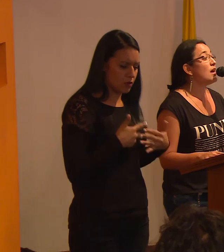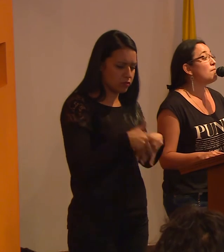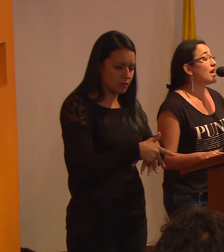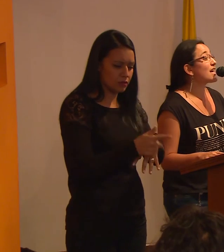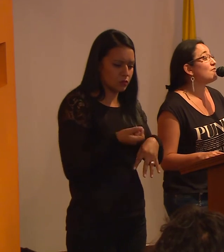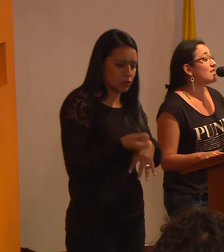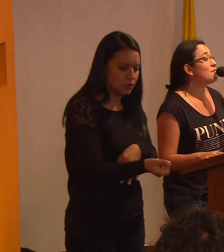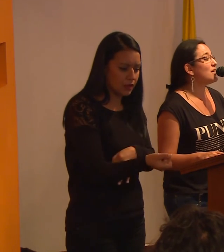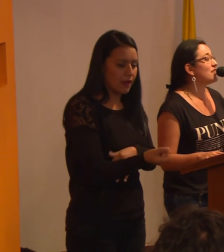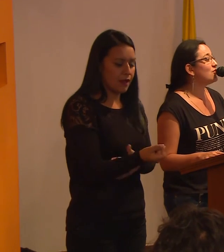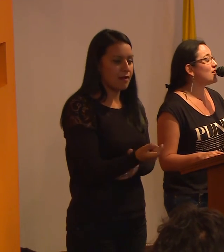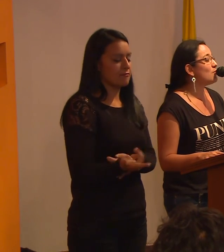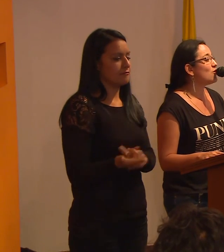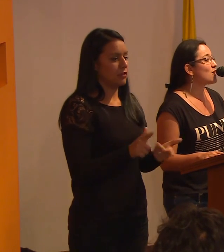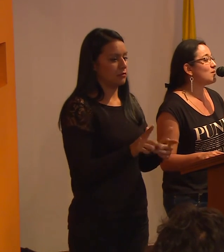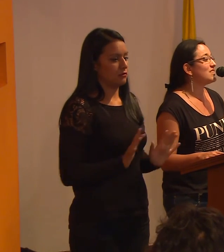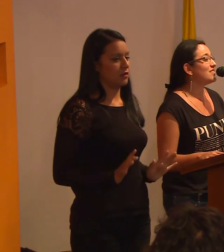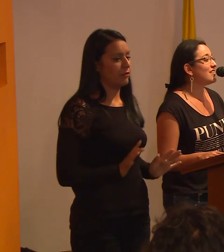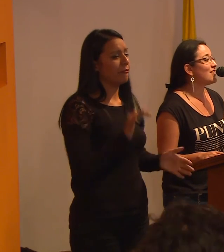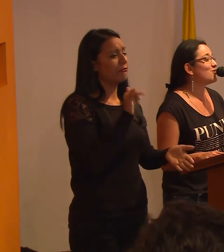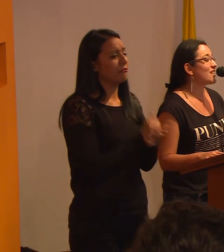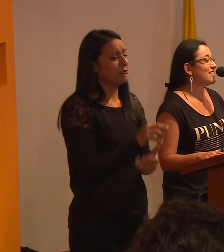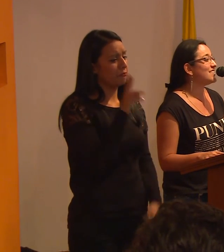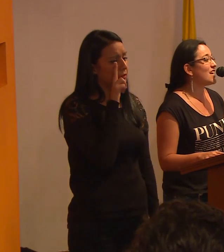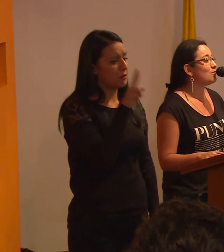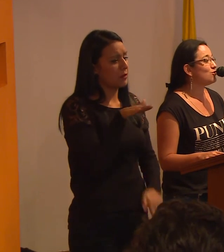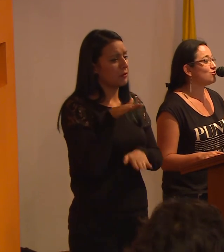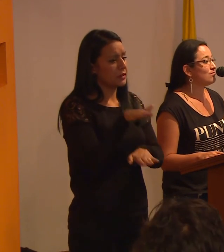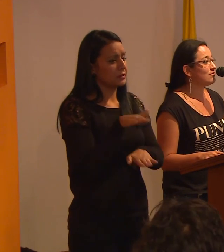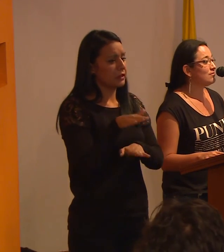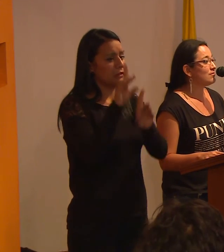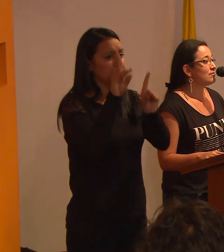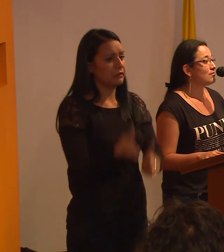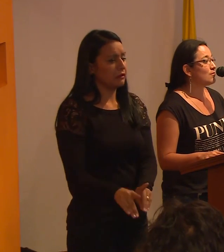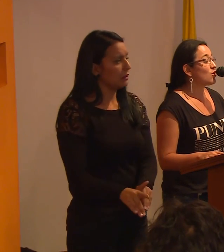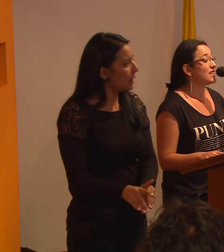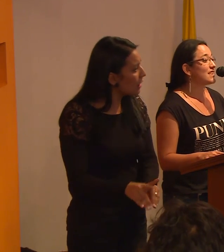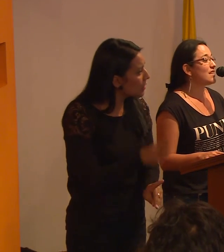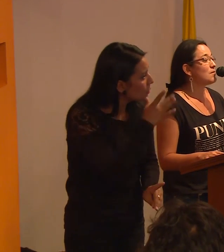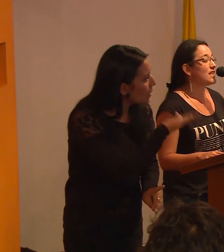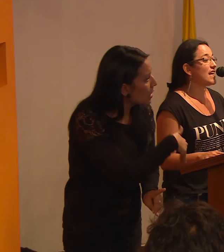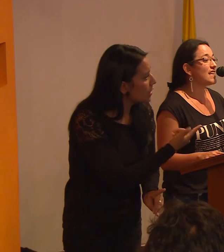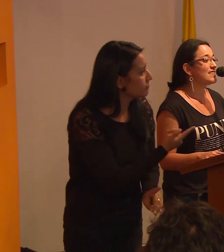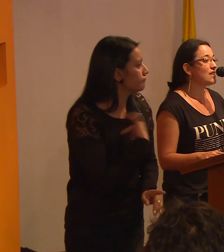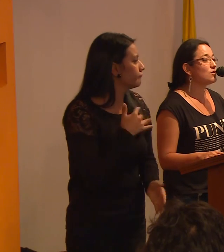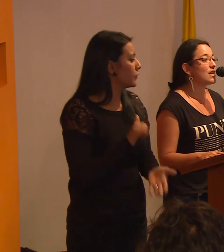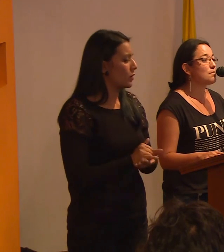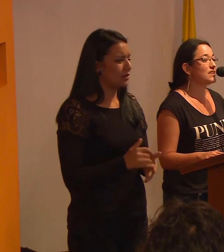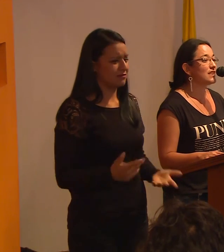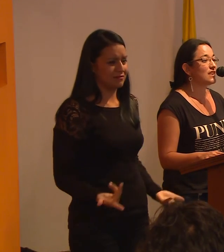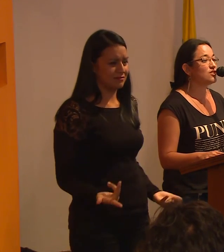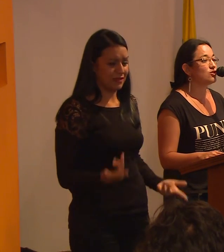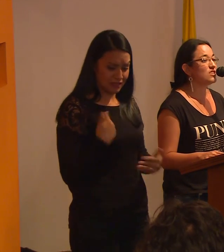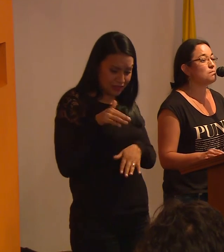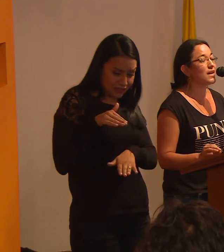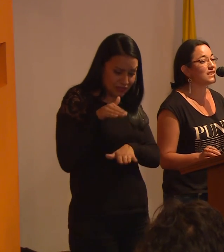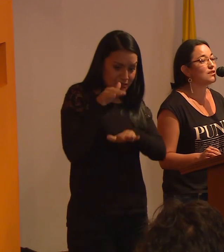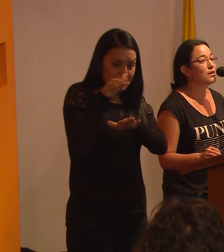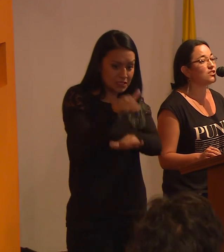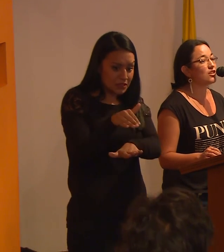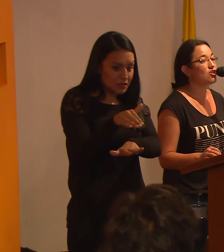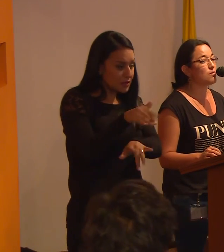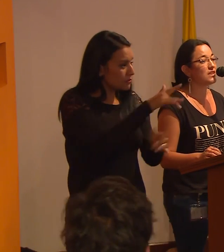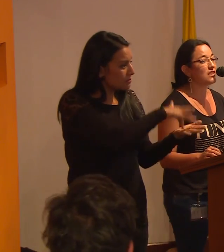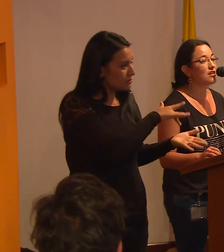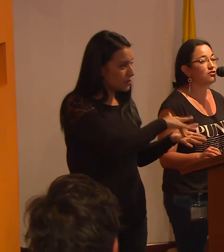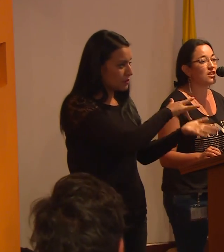movilización, para que finalmente no seamos los representantes los que decidamos. Porque es que también ejercer una representación sin